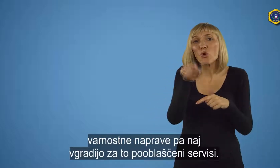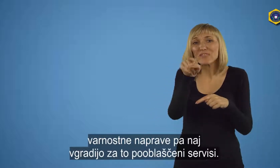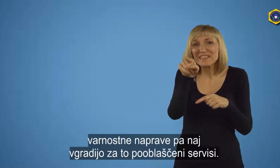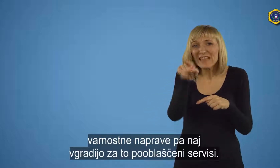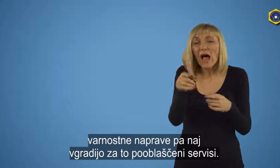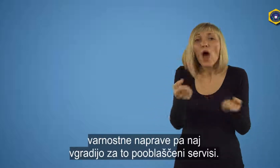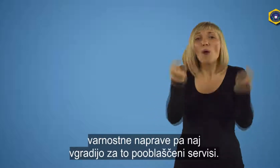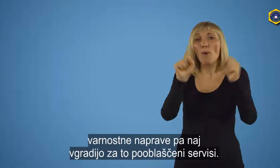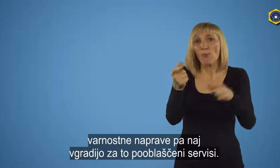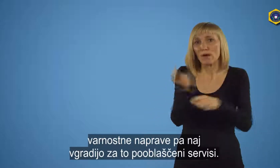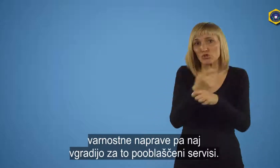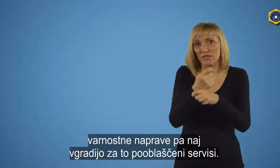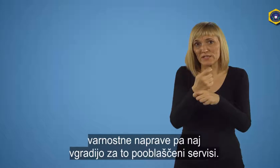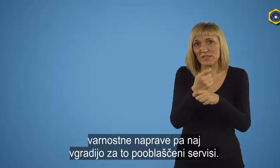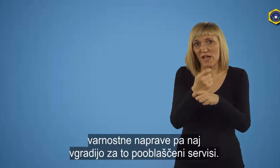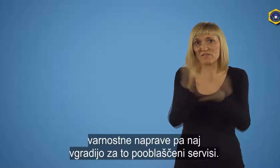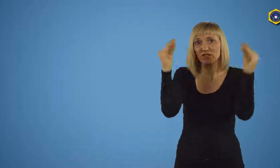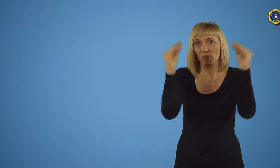servisi.